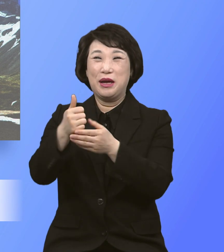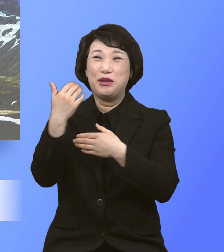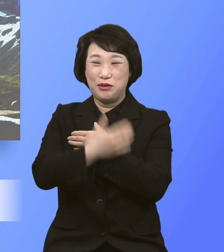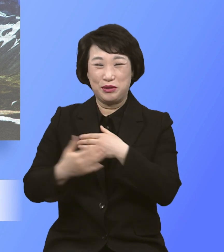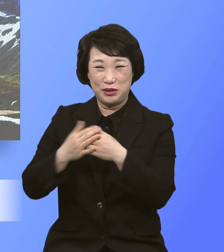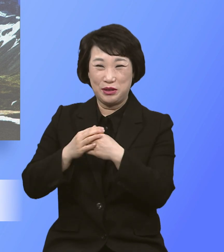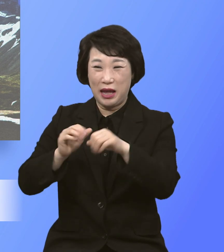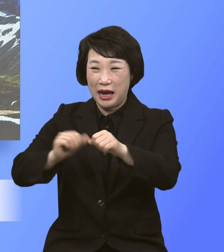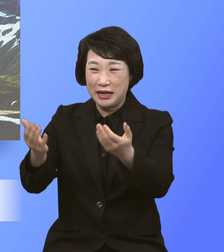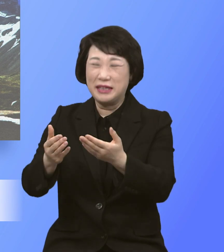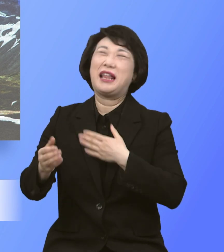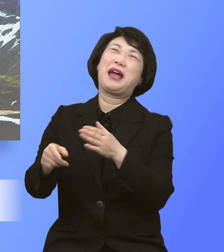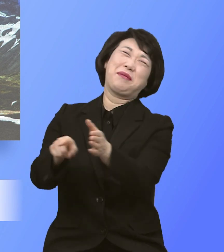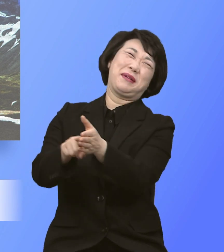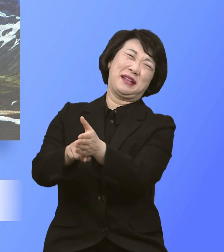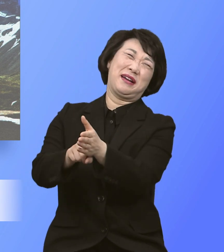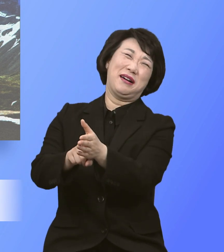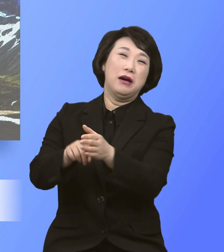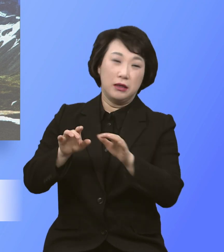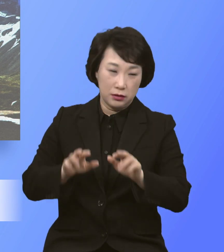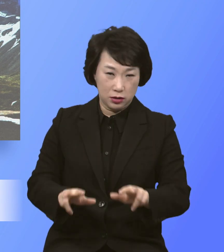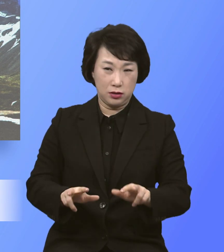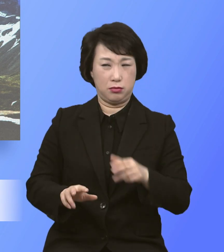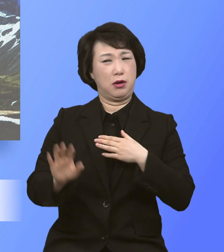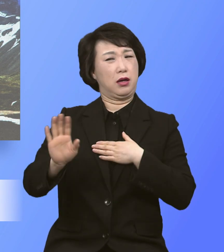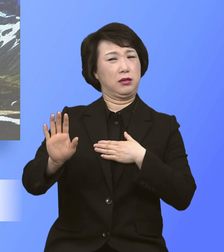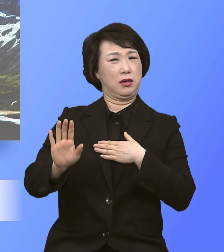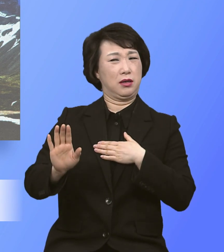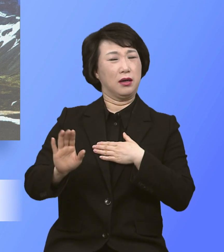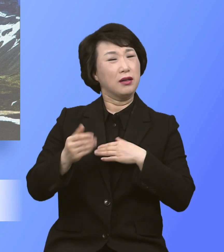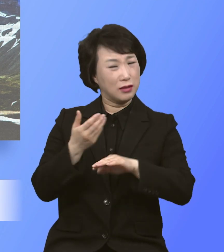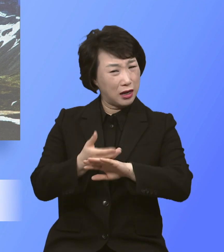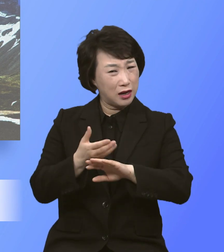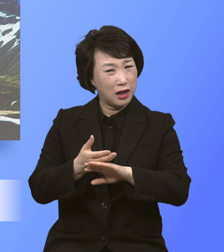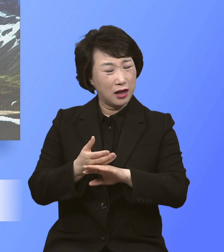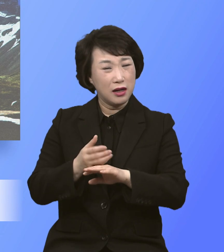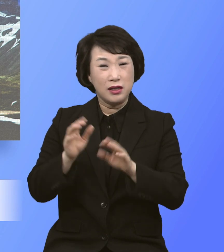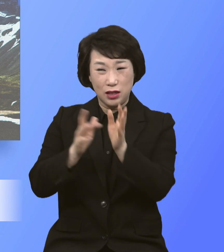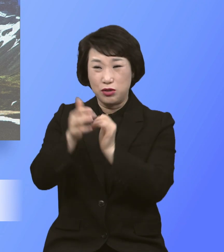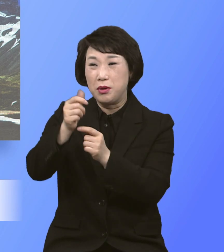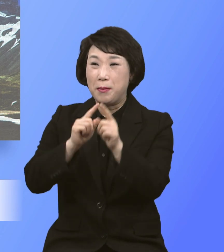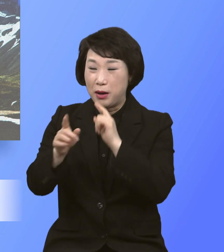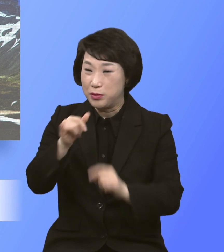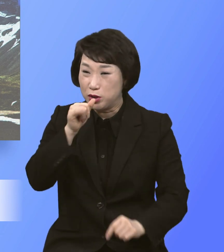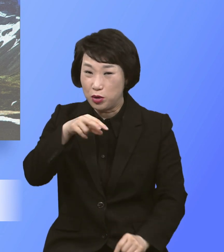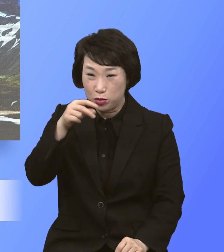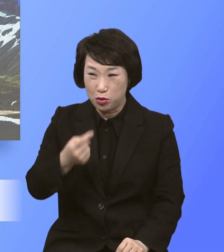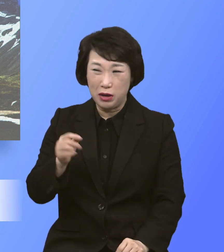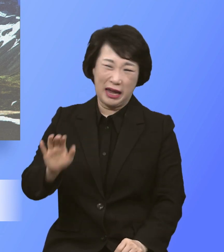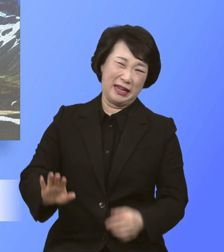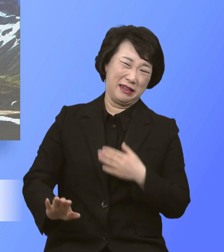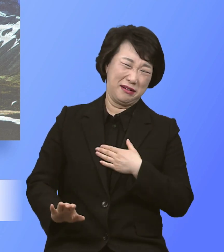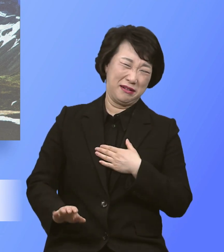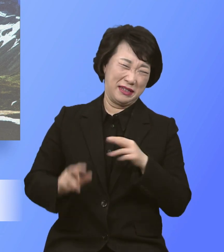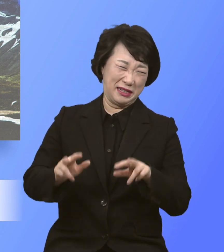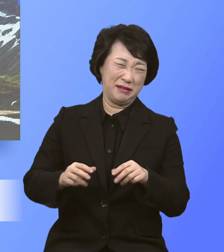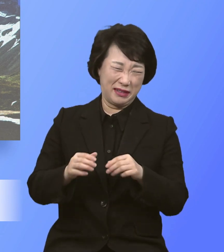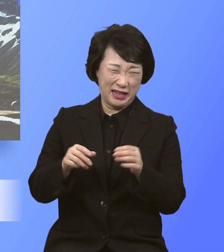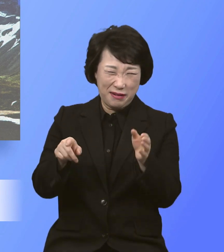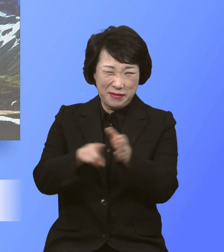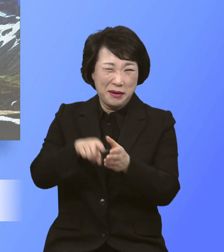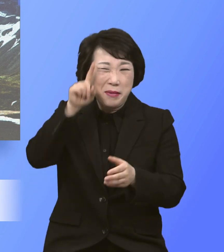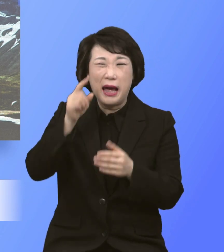내가 믿지. 그렇지만 지금은 그거 하시는 말씀이 있을지라도 그거 어떻게 다 그렇게 믿어?